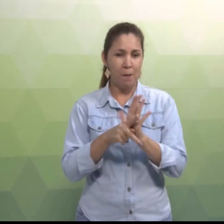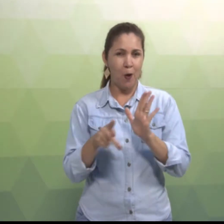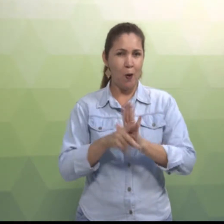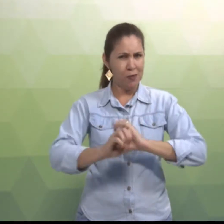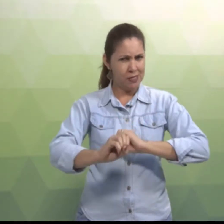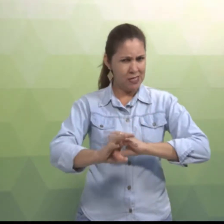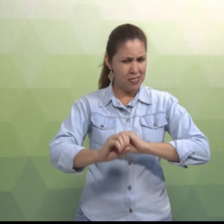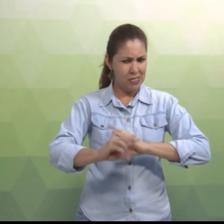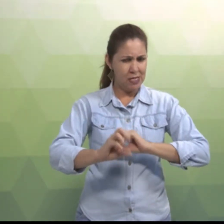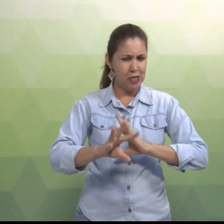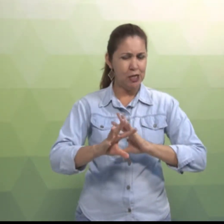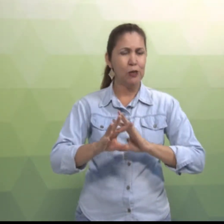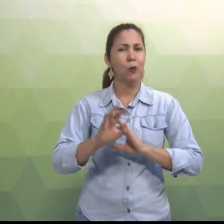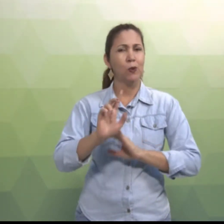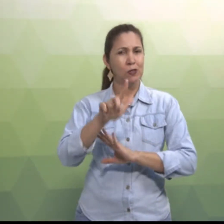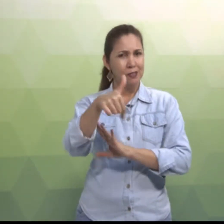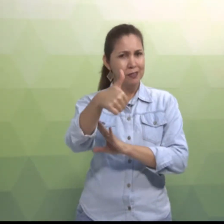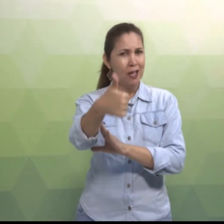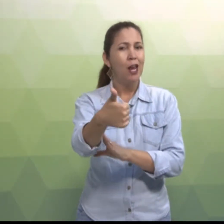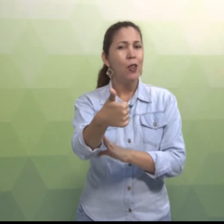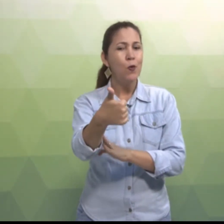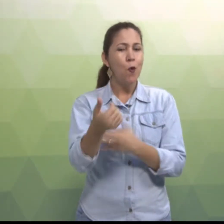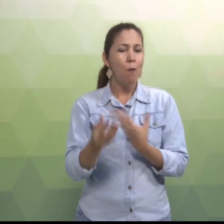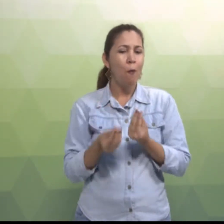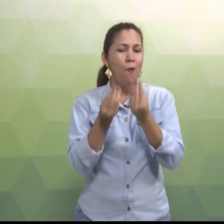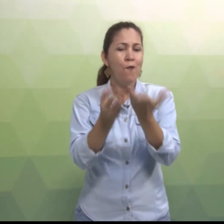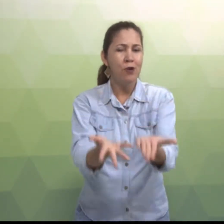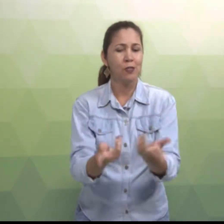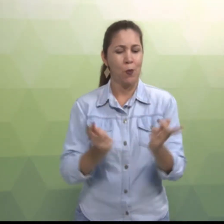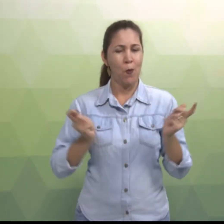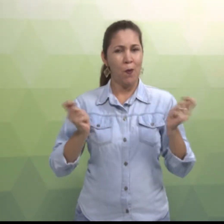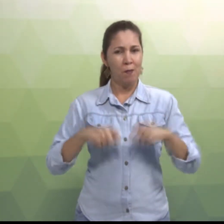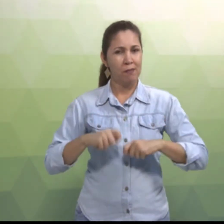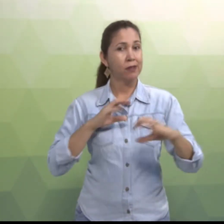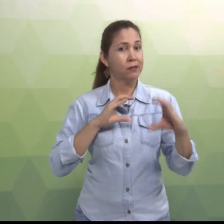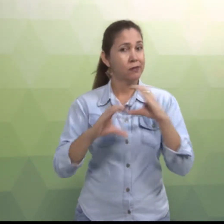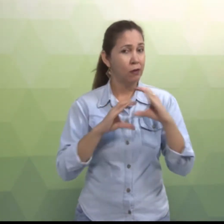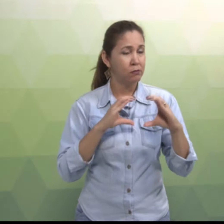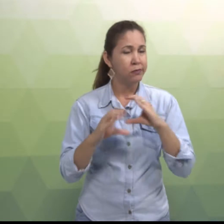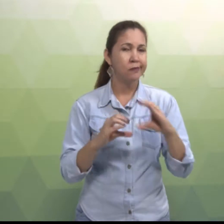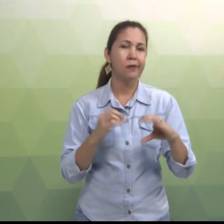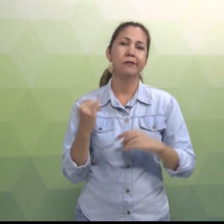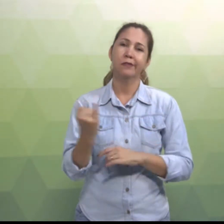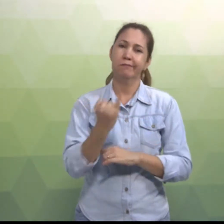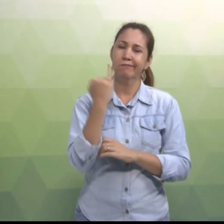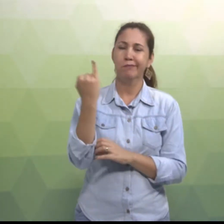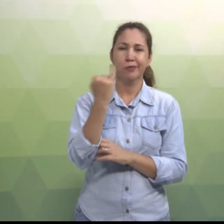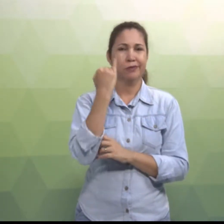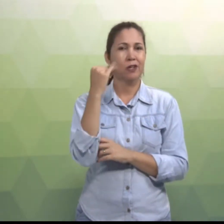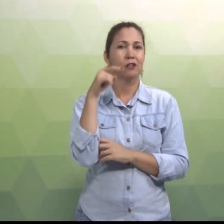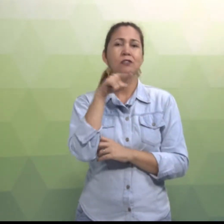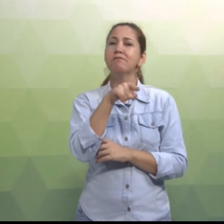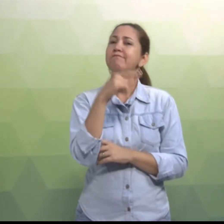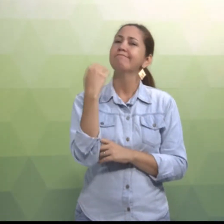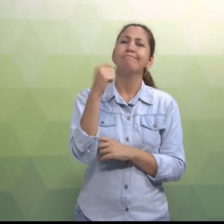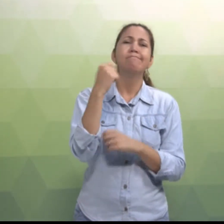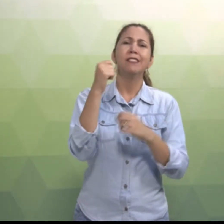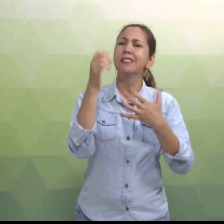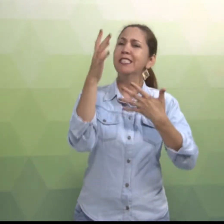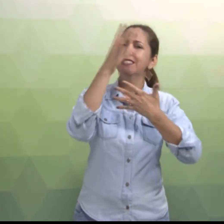A organização do ensino de L1 deve oferecer a competência comunicacional. Isso é de extrema